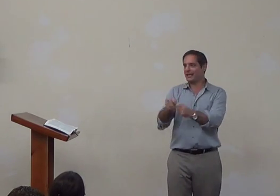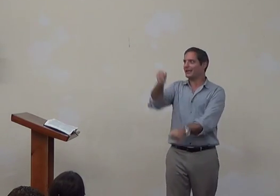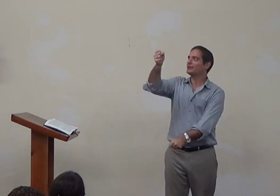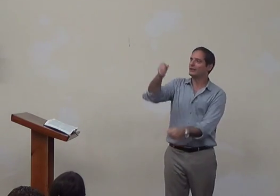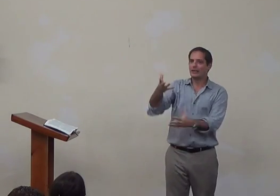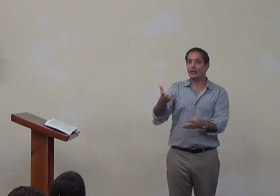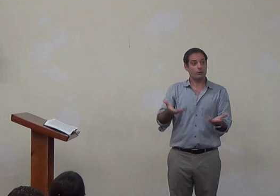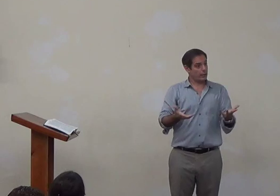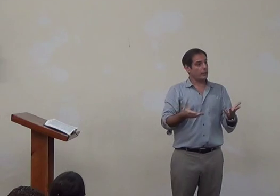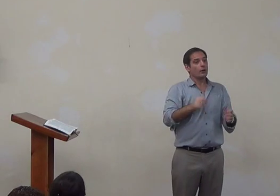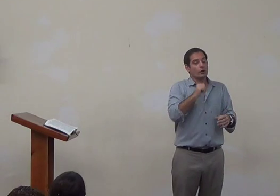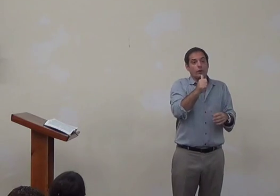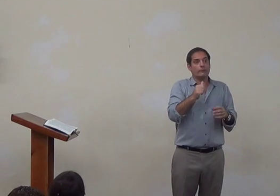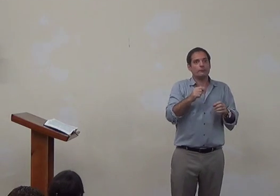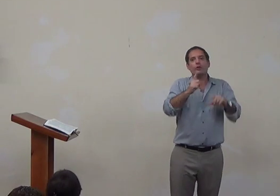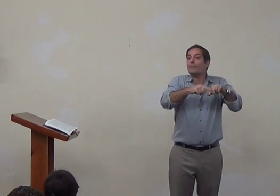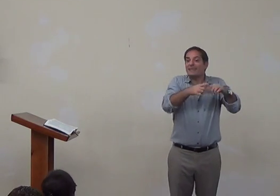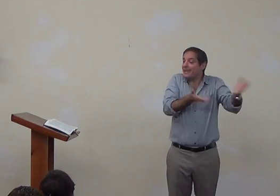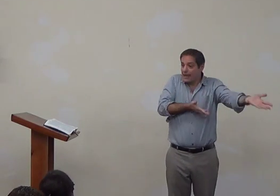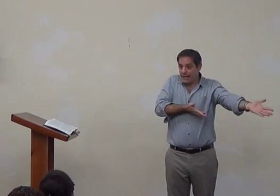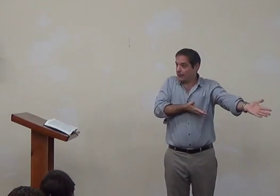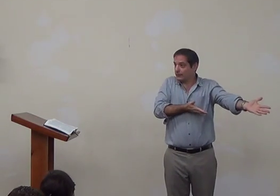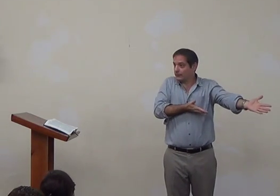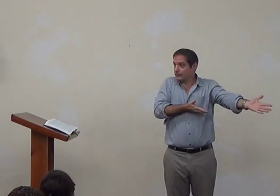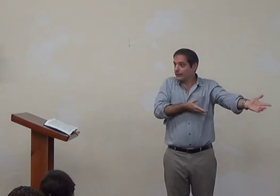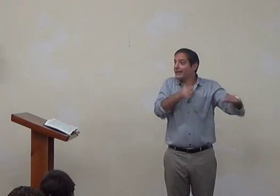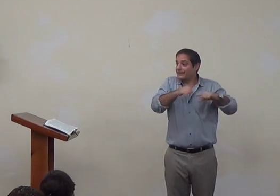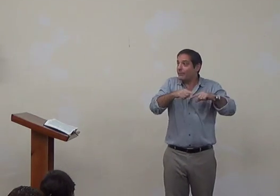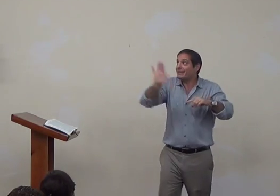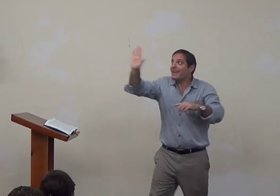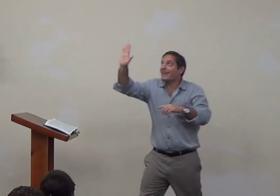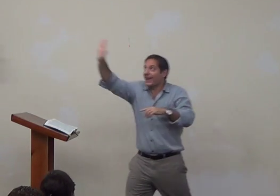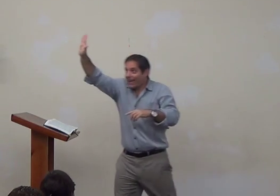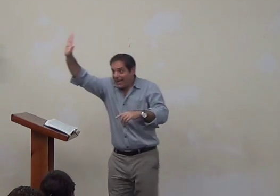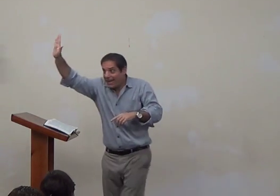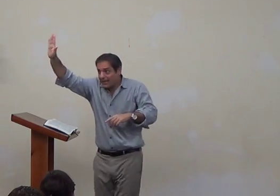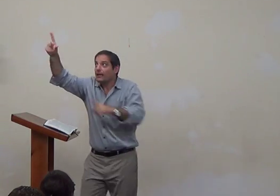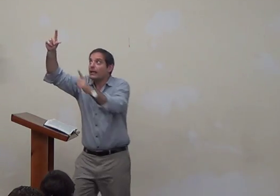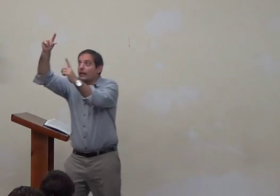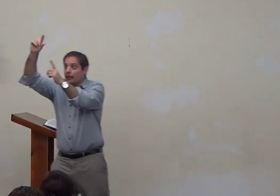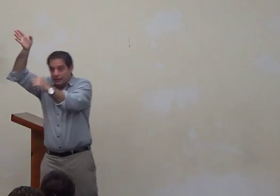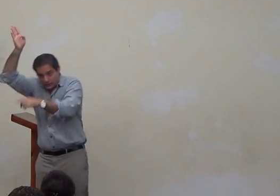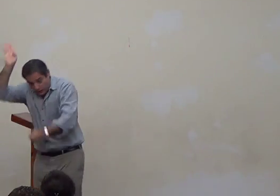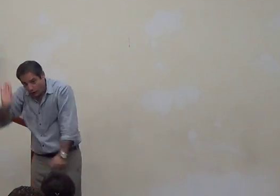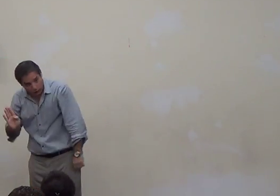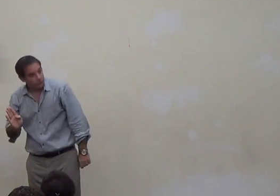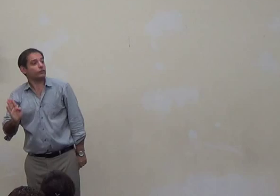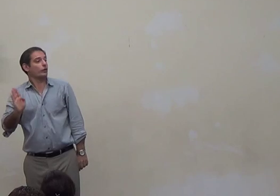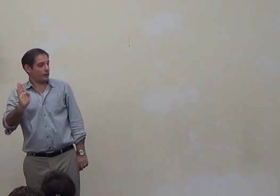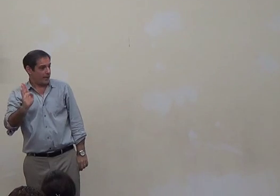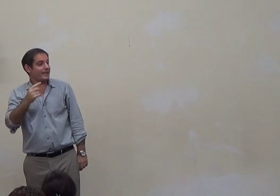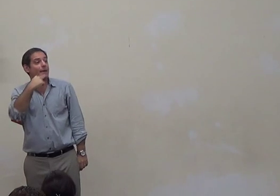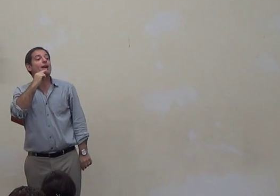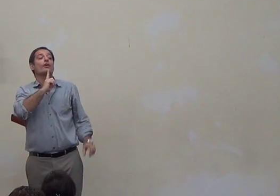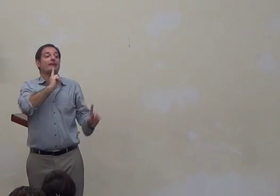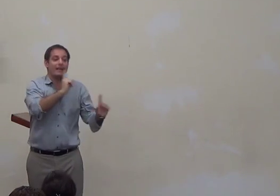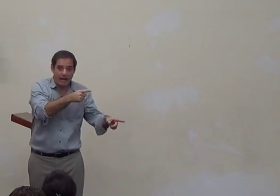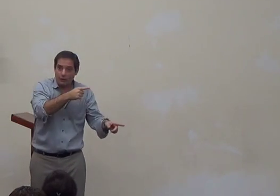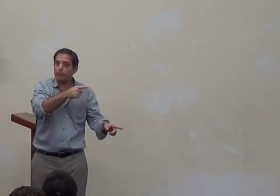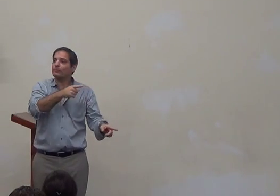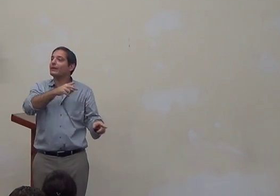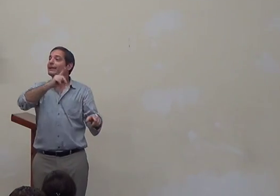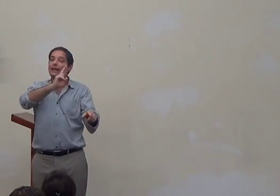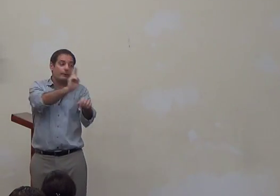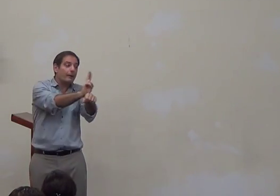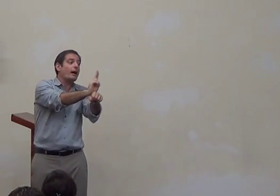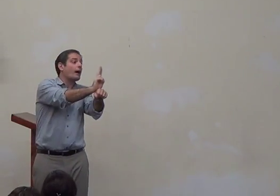voy a usar esto, ok, o no, no dependía de él, dependía de que él, Dios, ok, le había